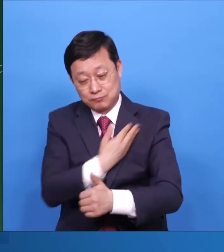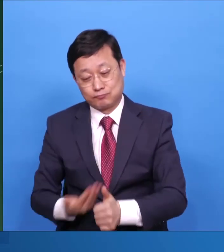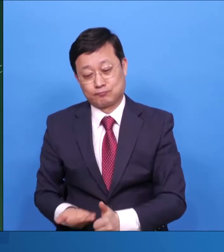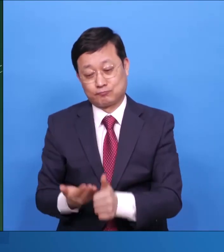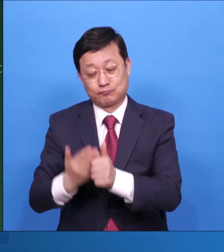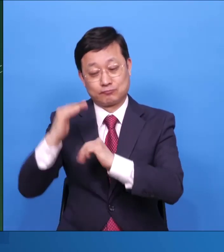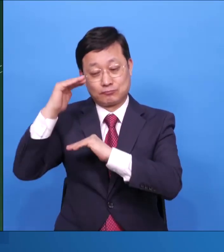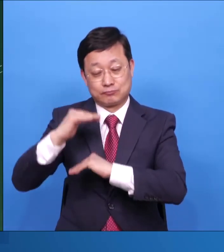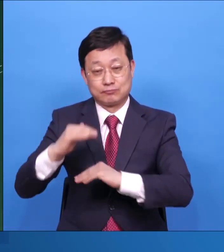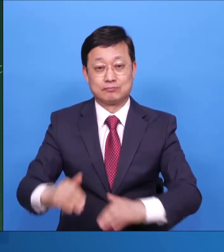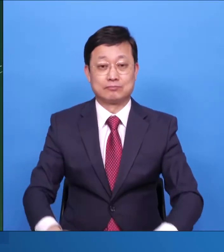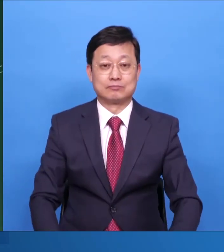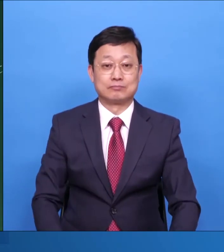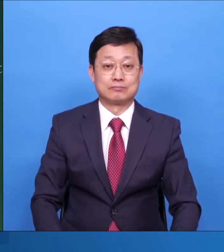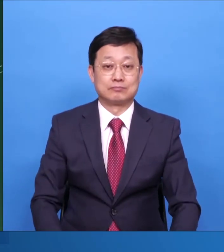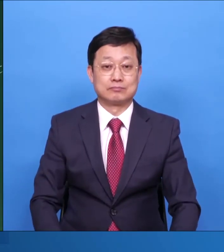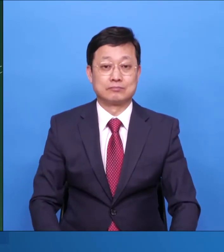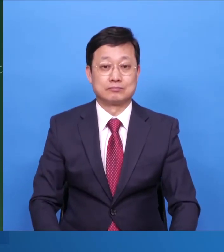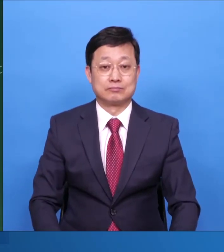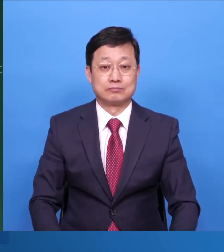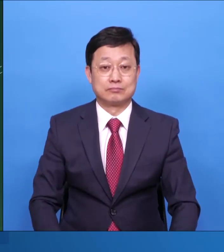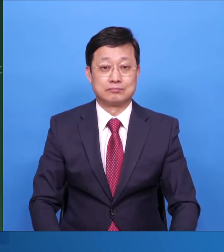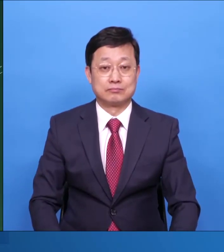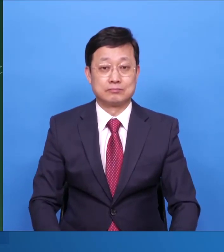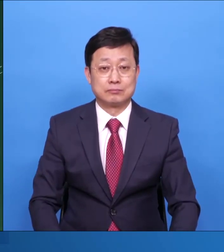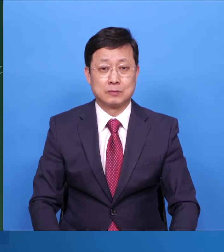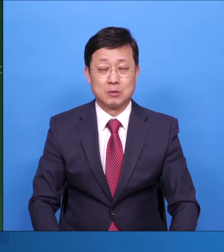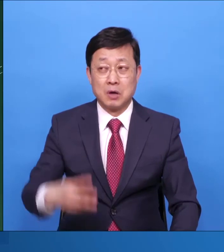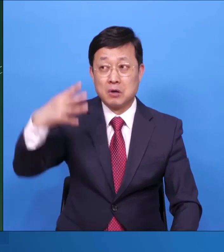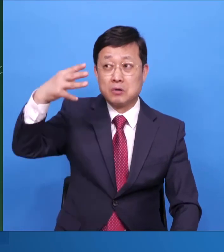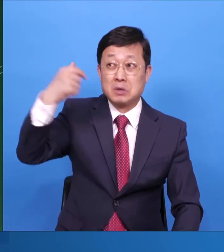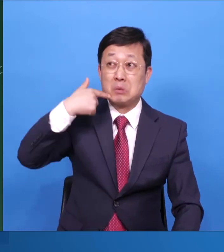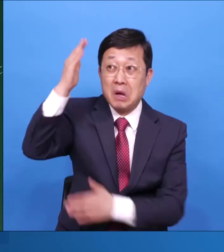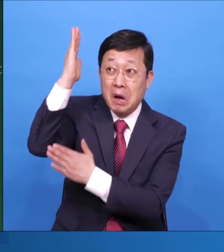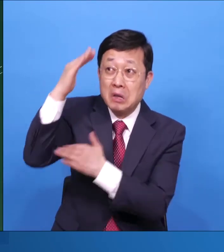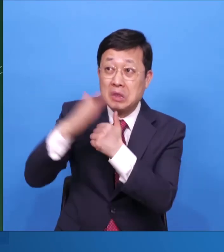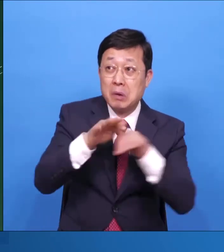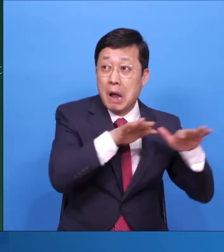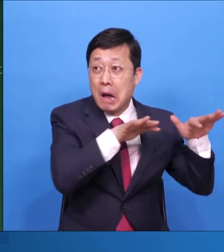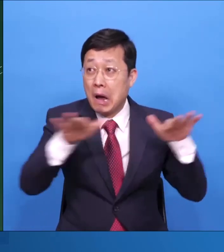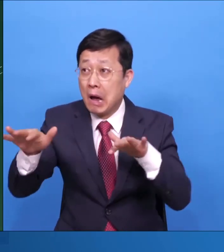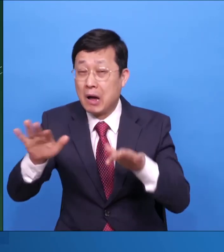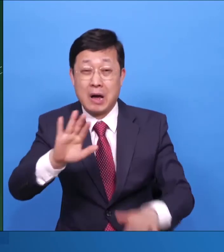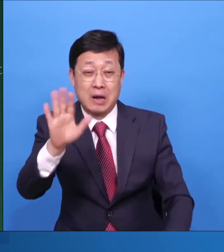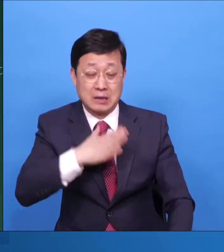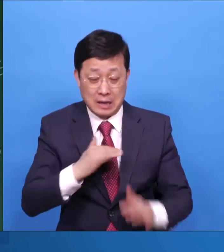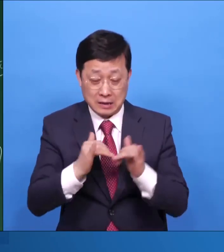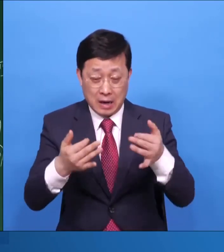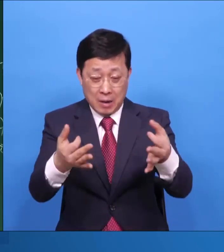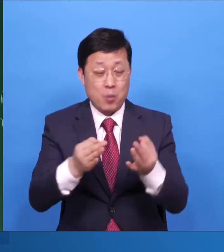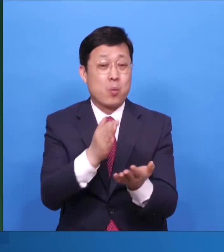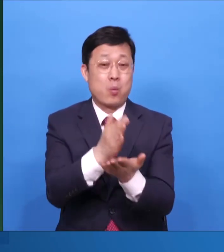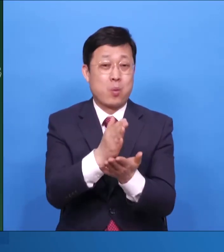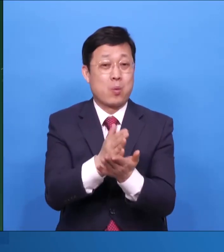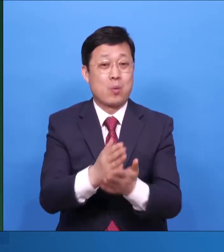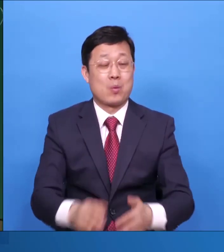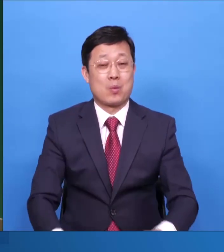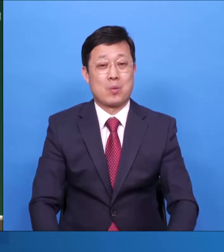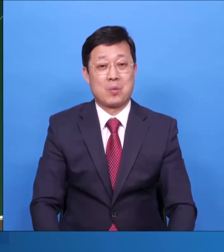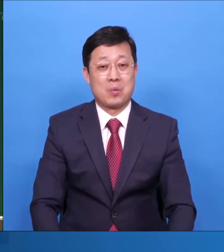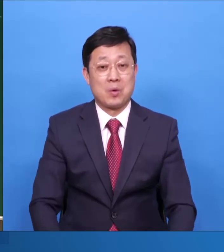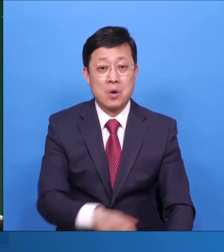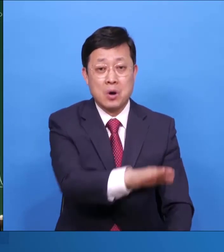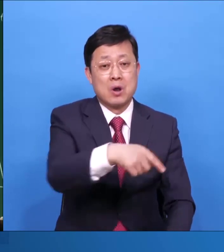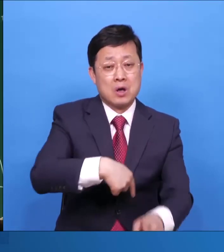esto sin más. 유광수 목사가 가르치기 때문에 듣는다. 그건 아니죠. Ah, porque el pastor lo enseña, nosotros lo escuchamos. Esto no puede ser así.